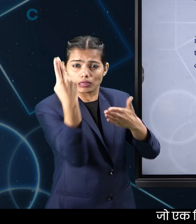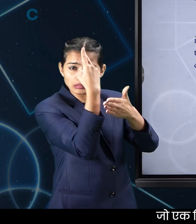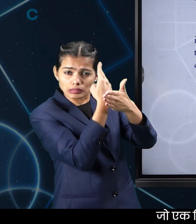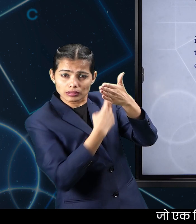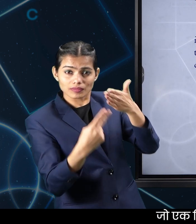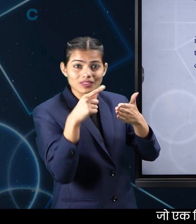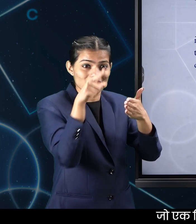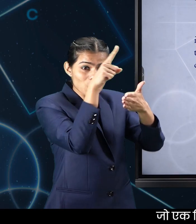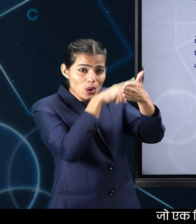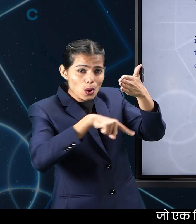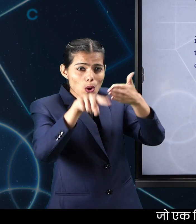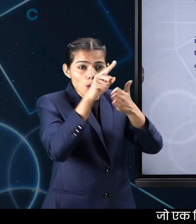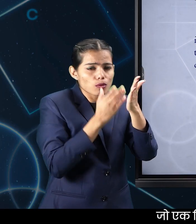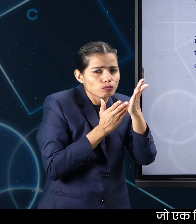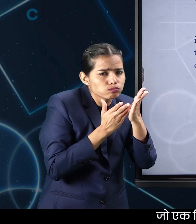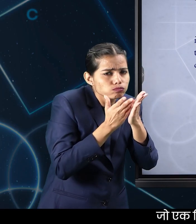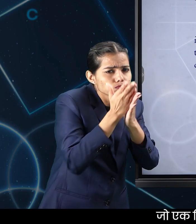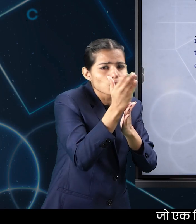जो इसके अंदर स्थित है।